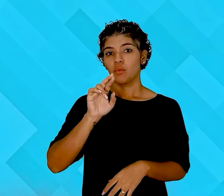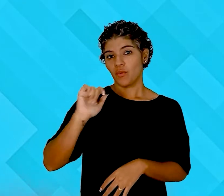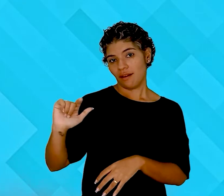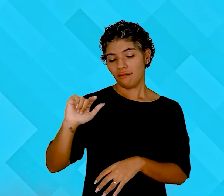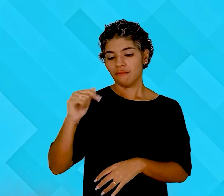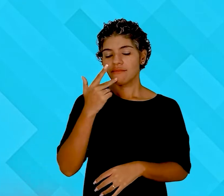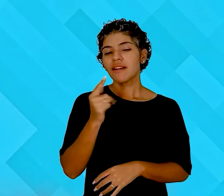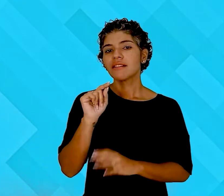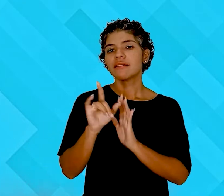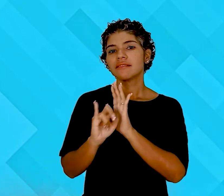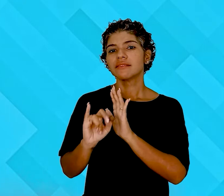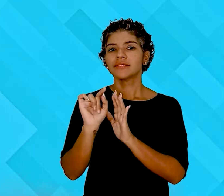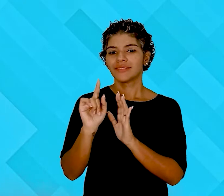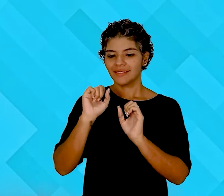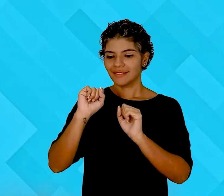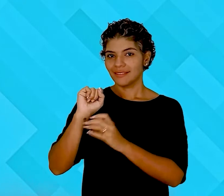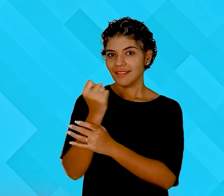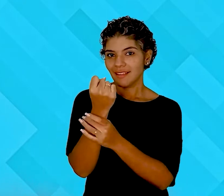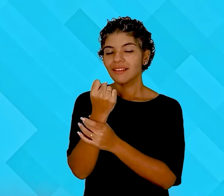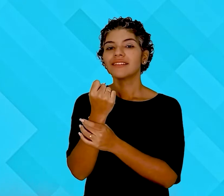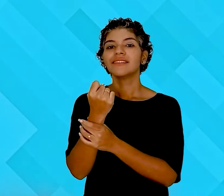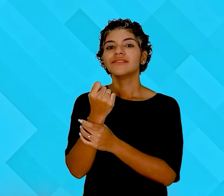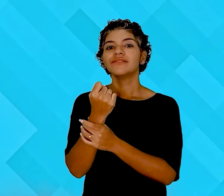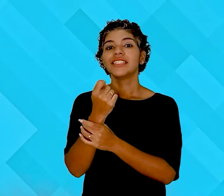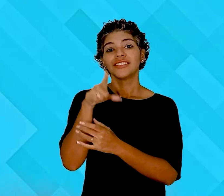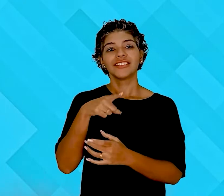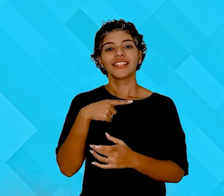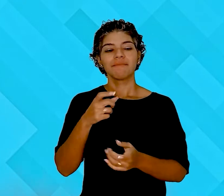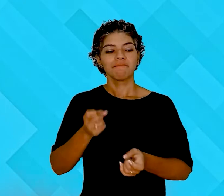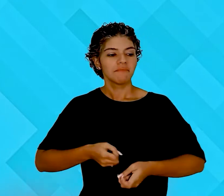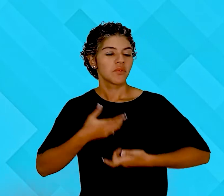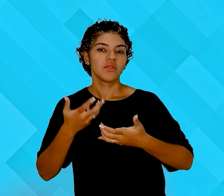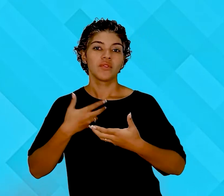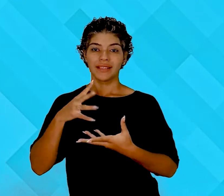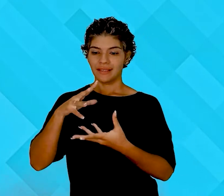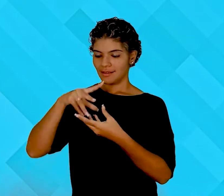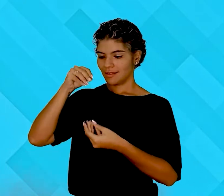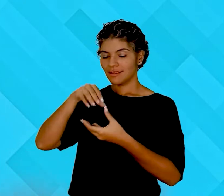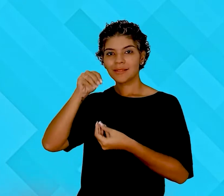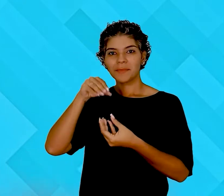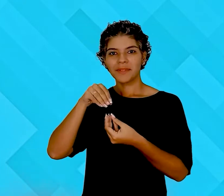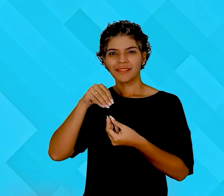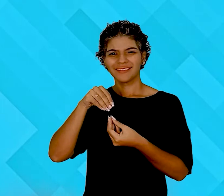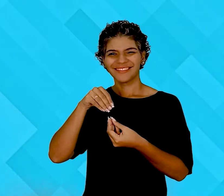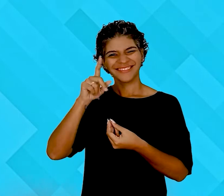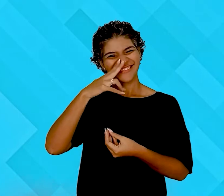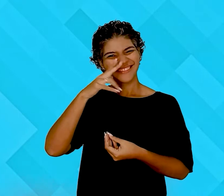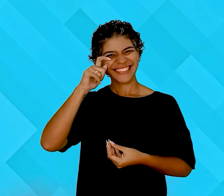do espírito. Olha que interessante, não são coisas práticas, não são coisas úteis. Um